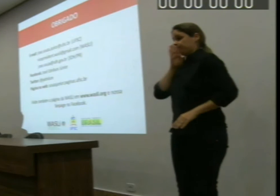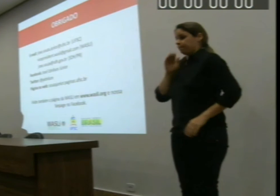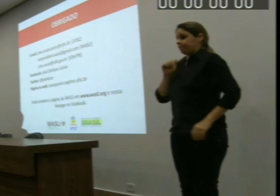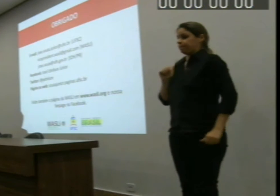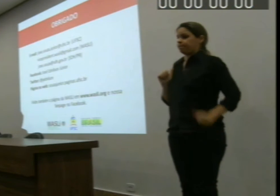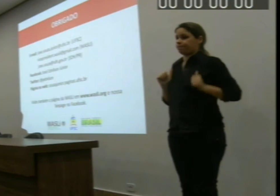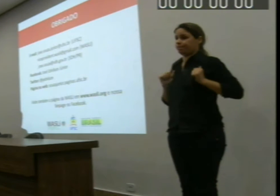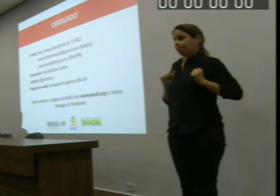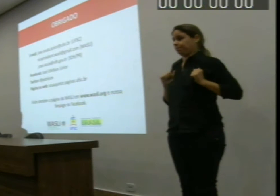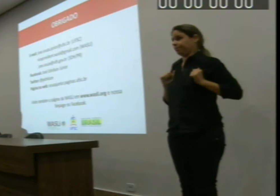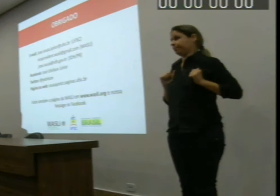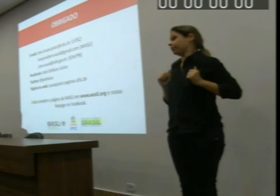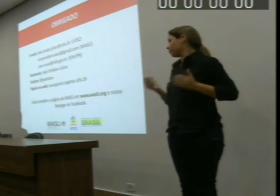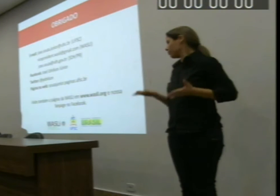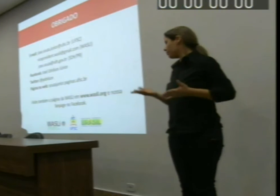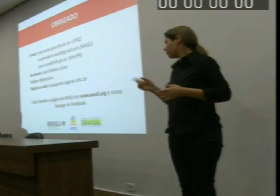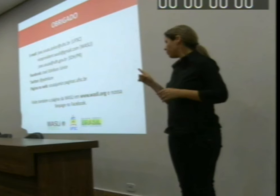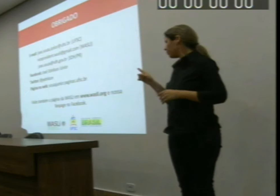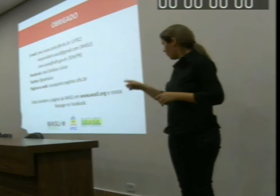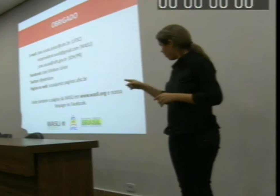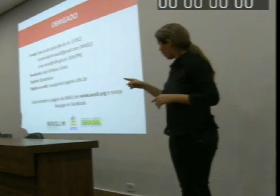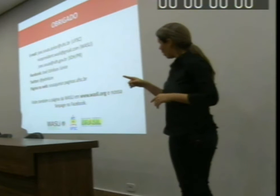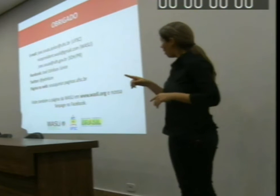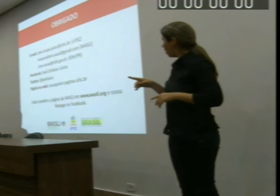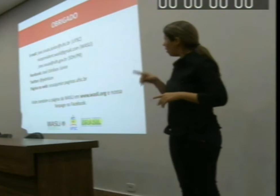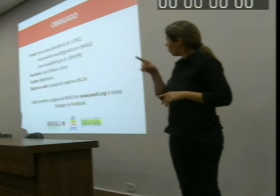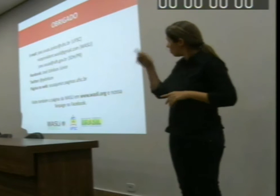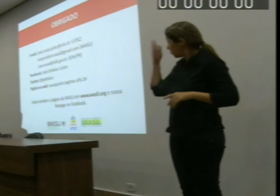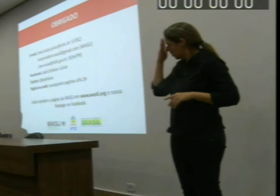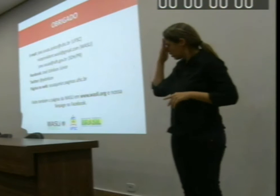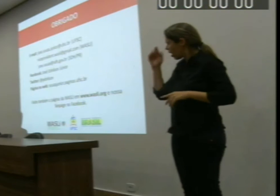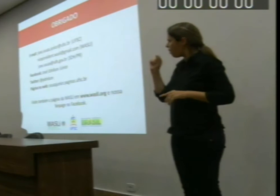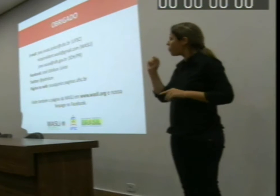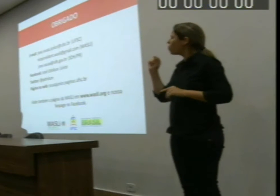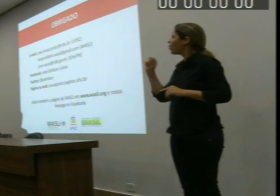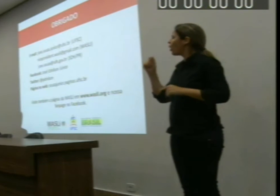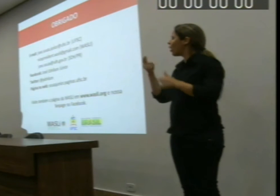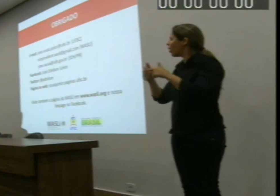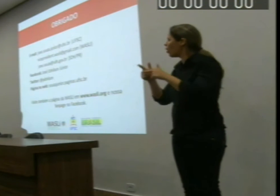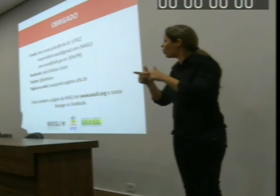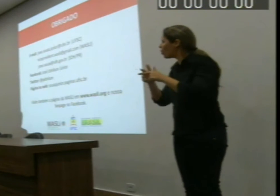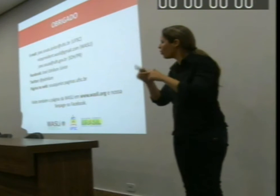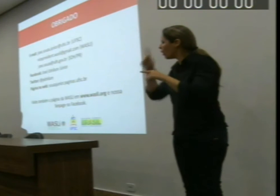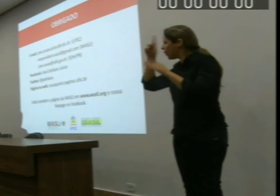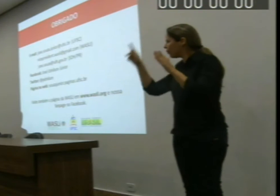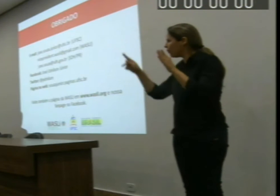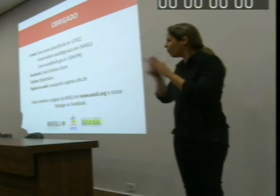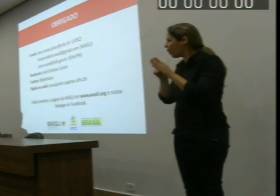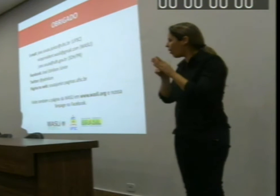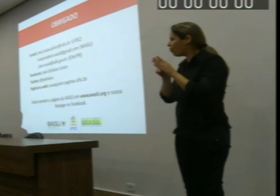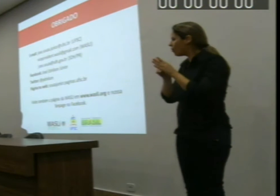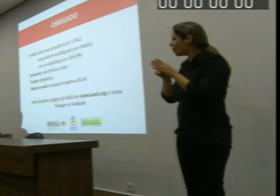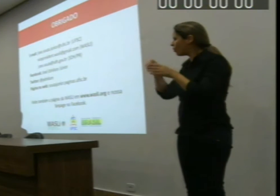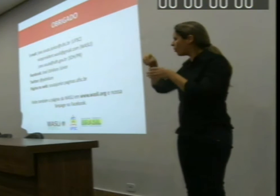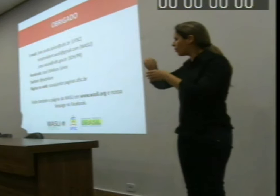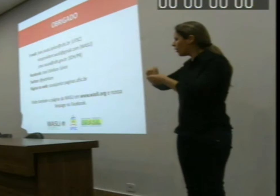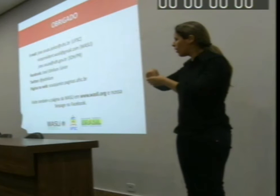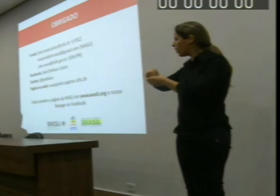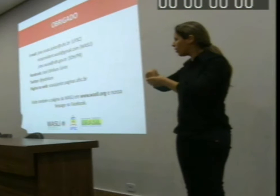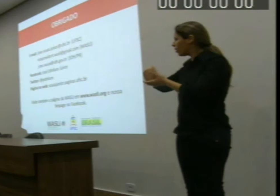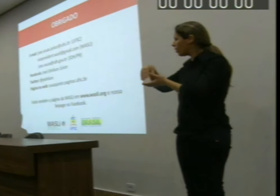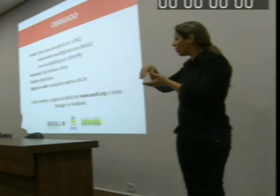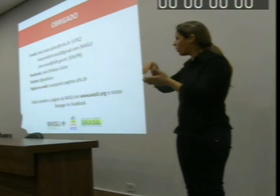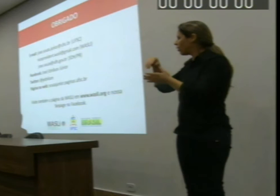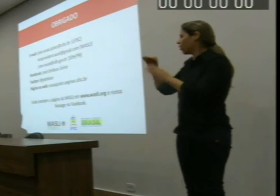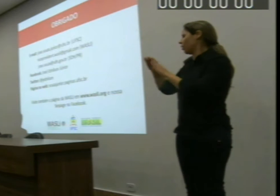solução n né Pois é mas você sabe que isso é é um problema administrativo Isso não é um problema de interpretação Isso não é um problema